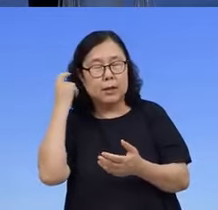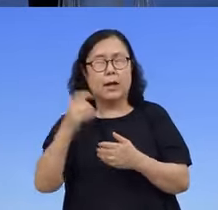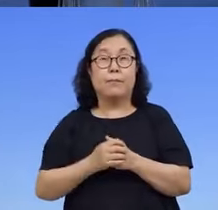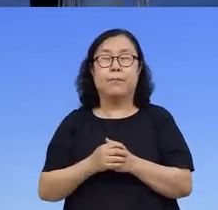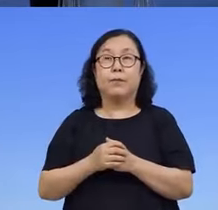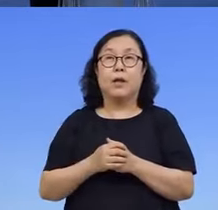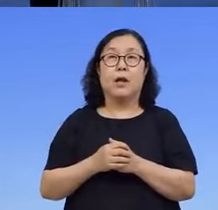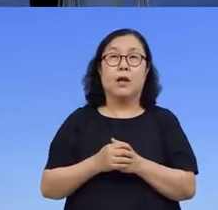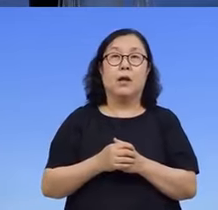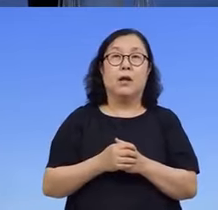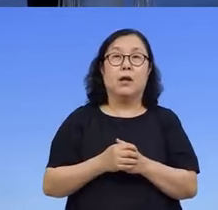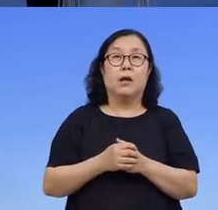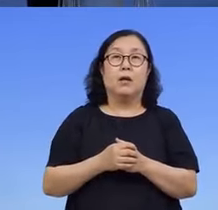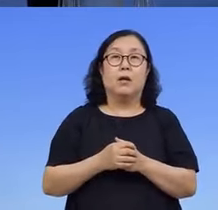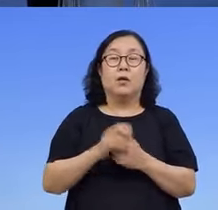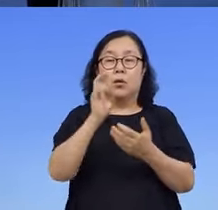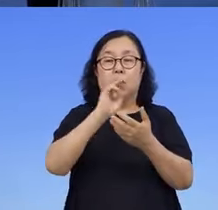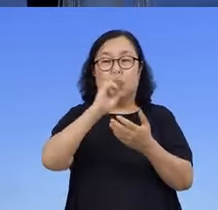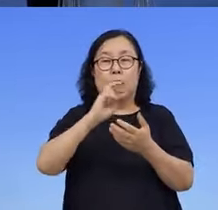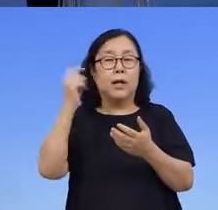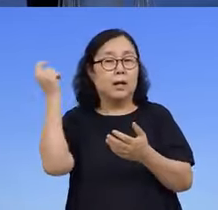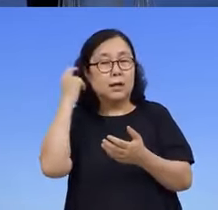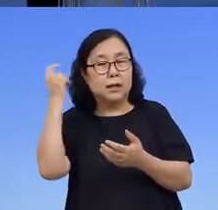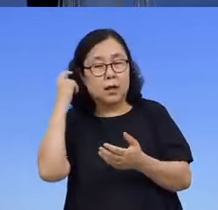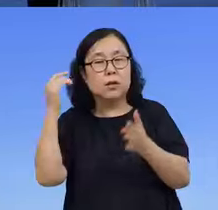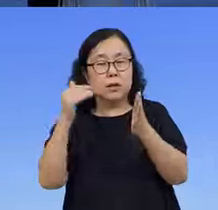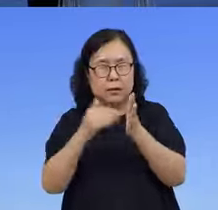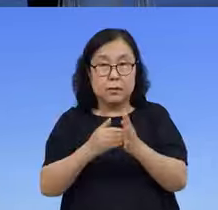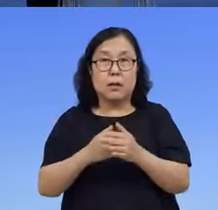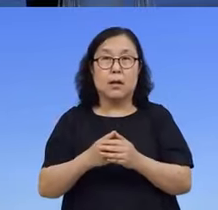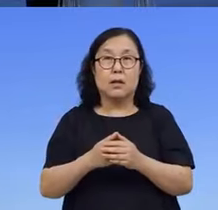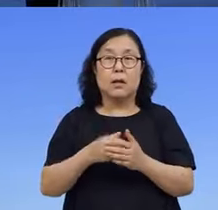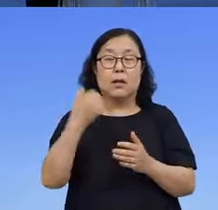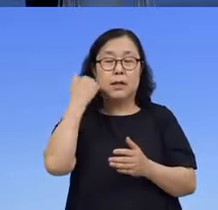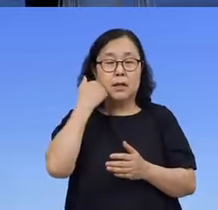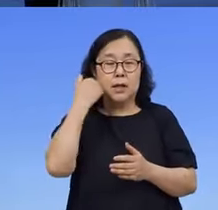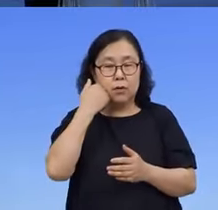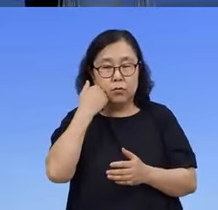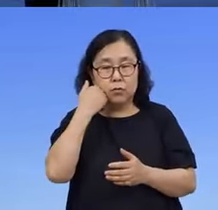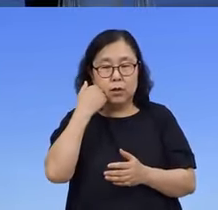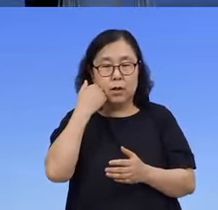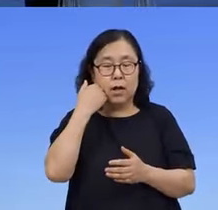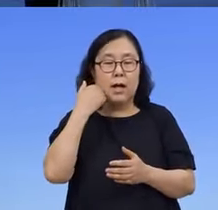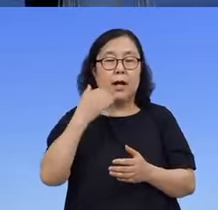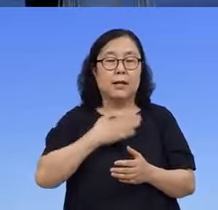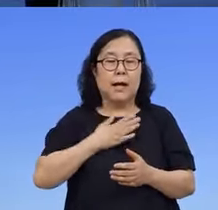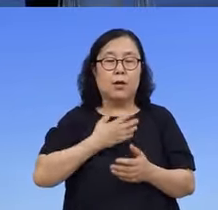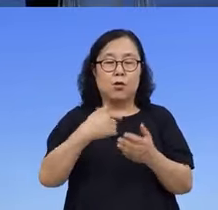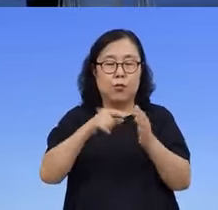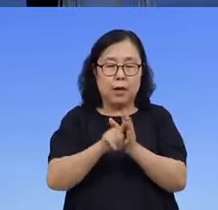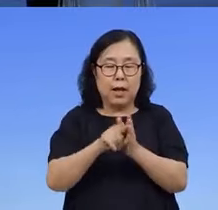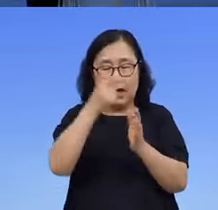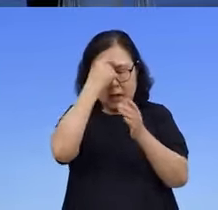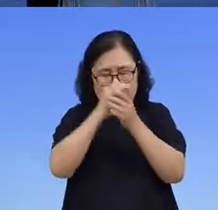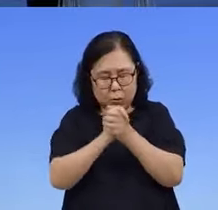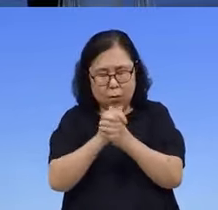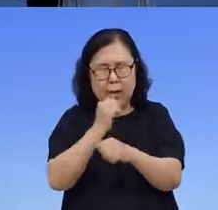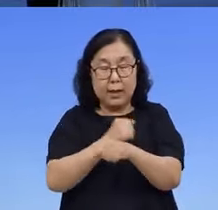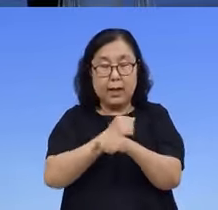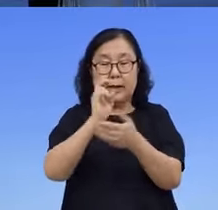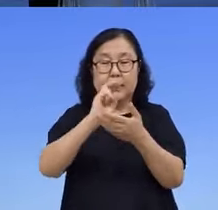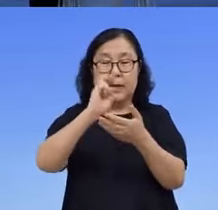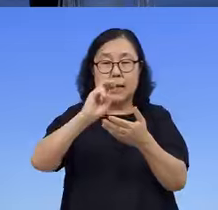반복해 들었습니다. 그렇게 몇 번을 들었더니 이젠 누군가 날 위해 기도하네. 이